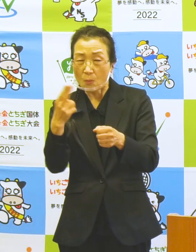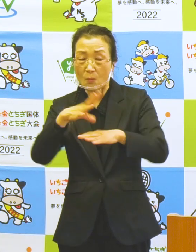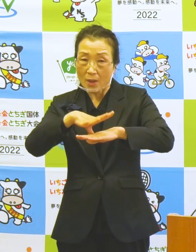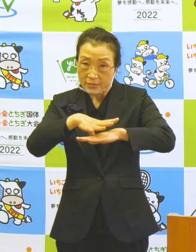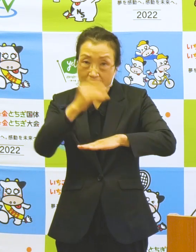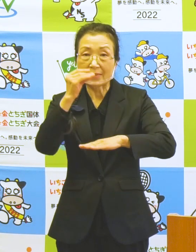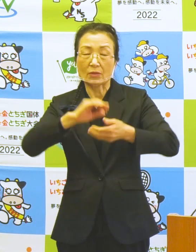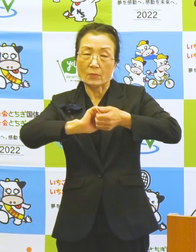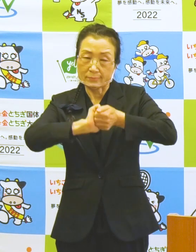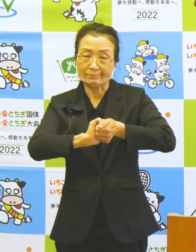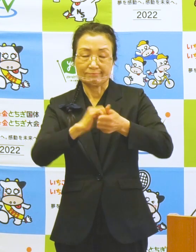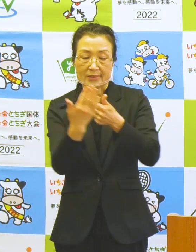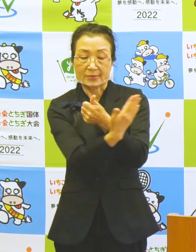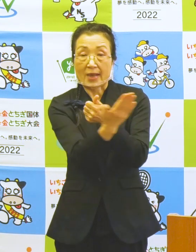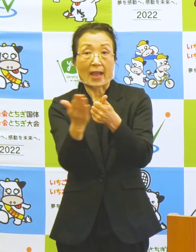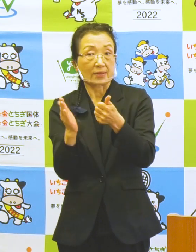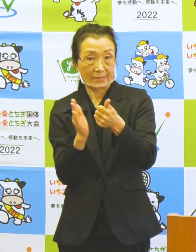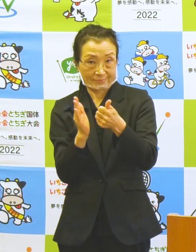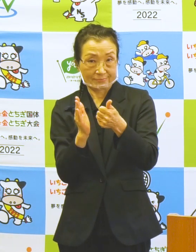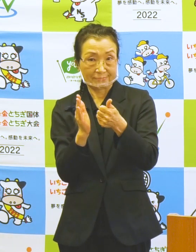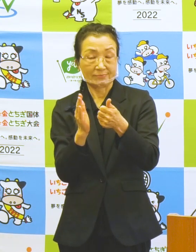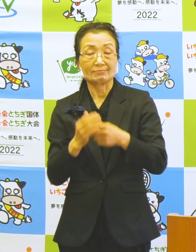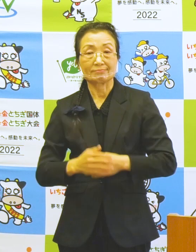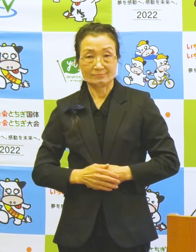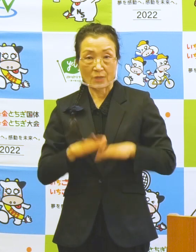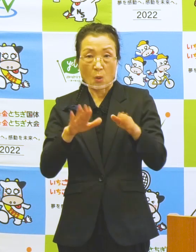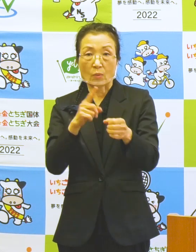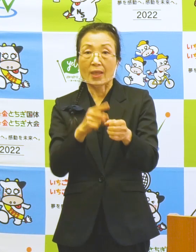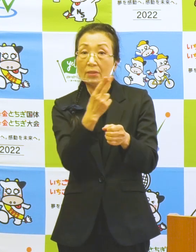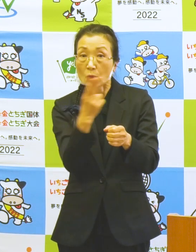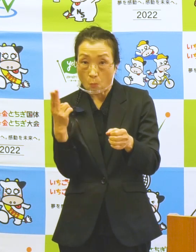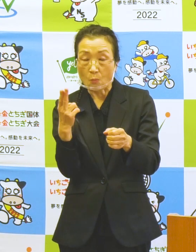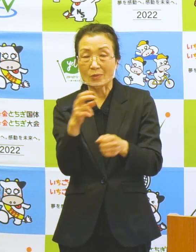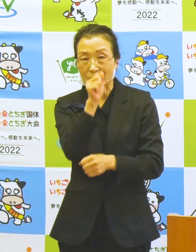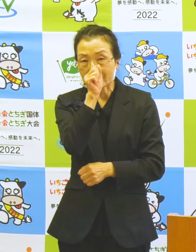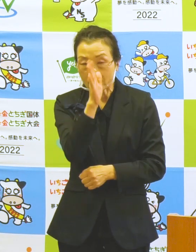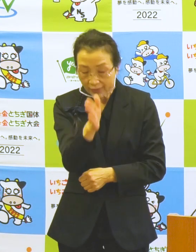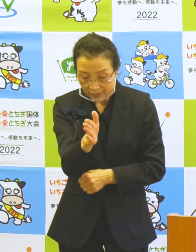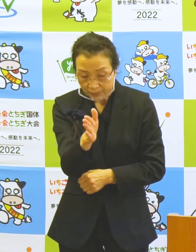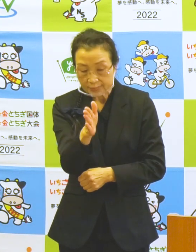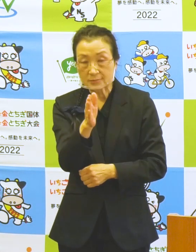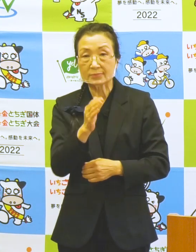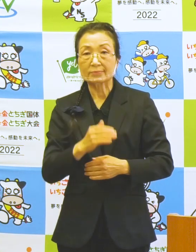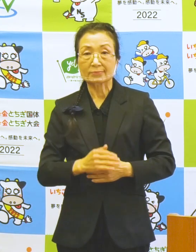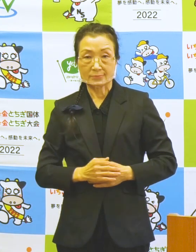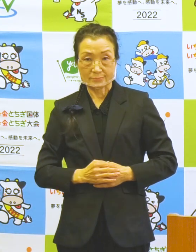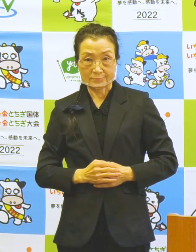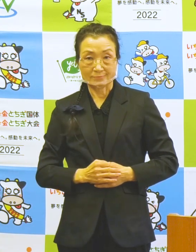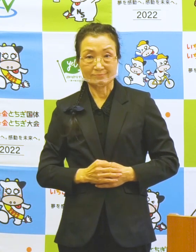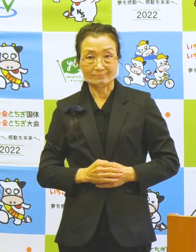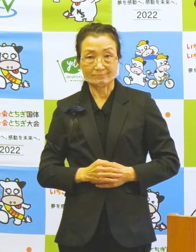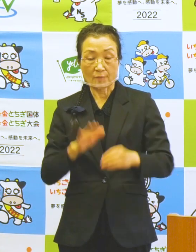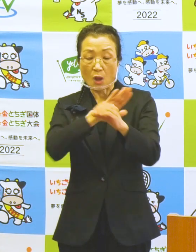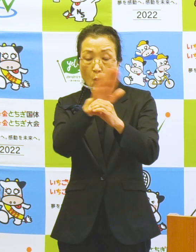ての定例記者会見となります。本年度もどうかよろしくお願いいたします。